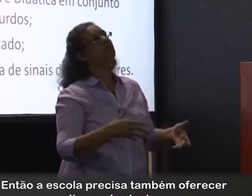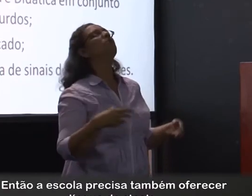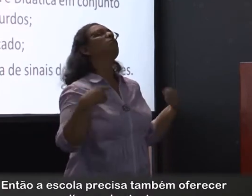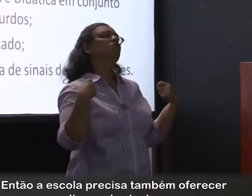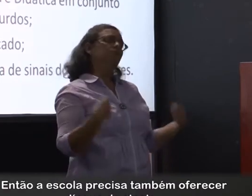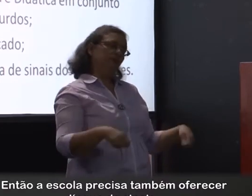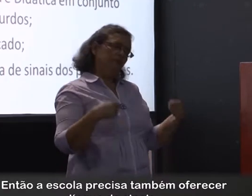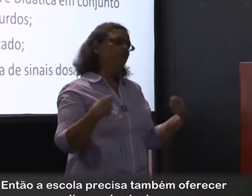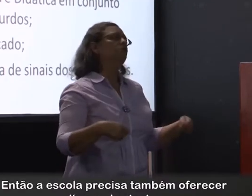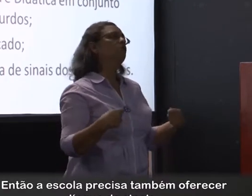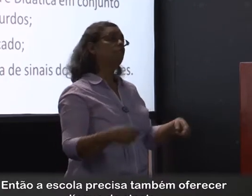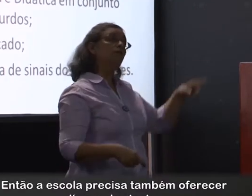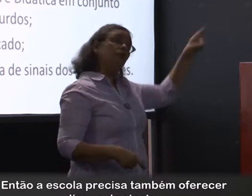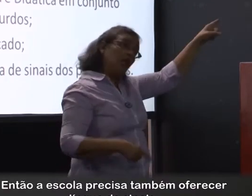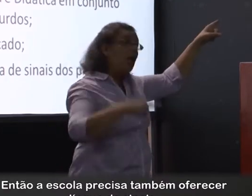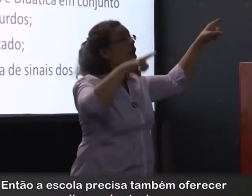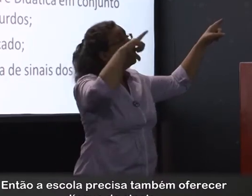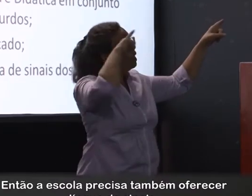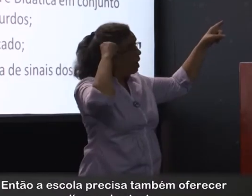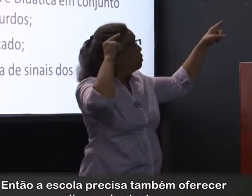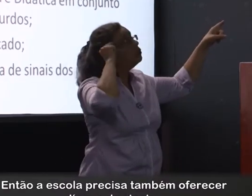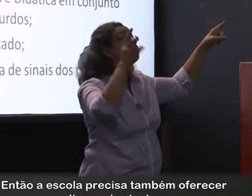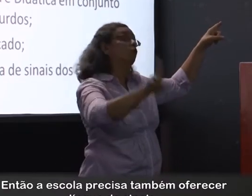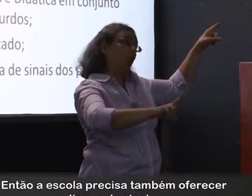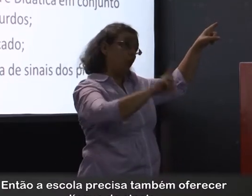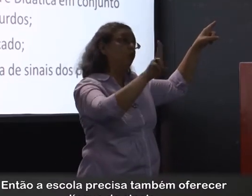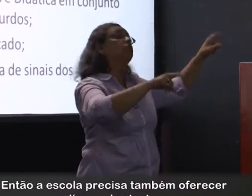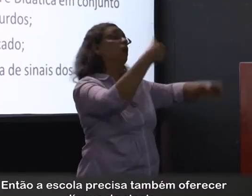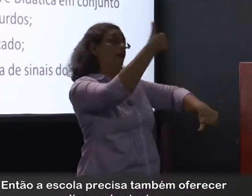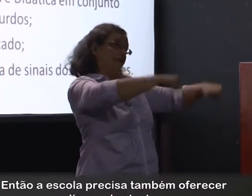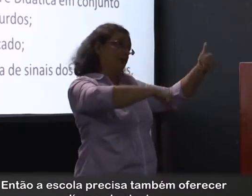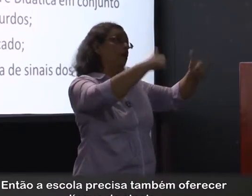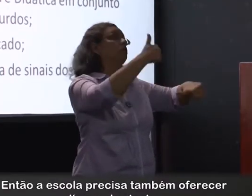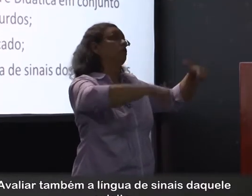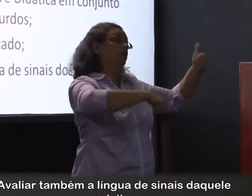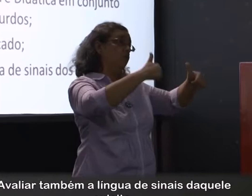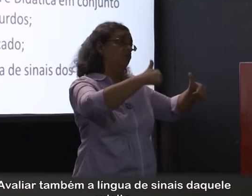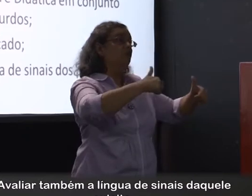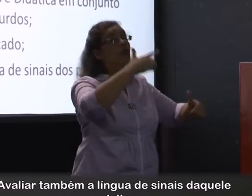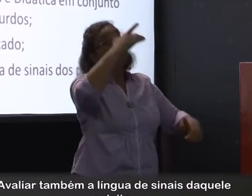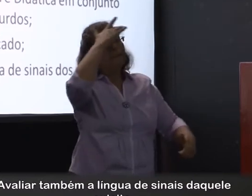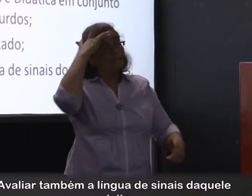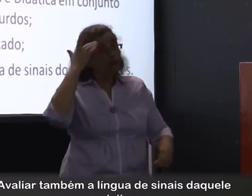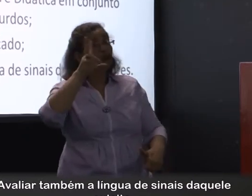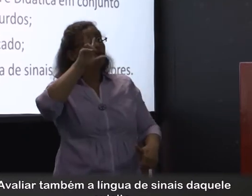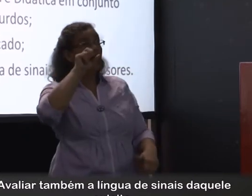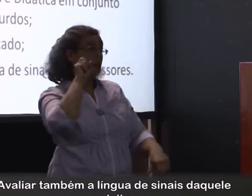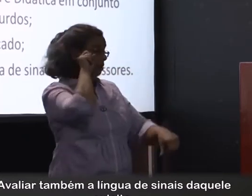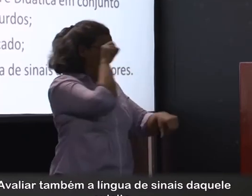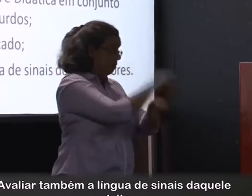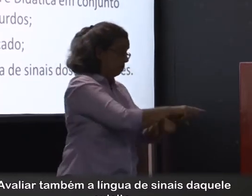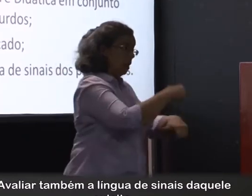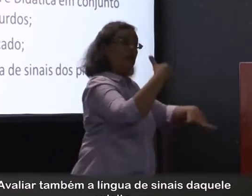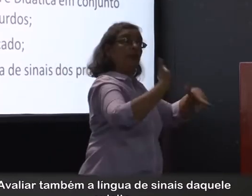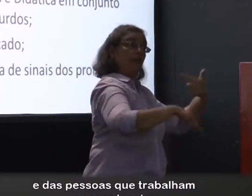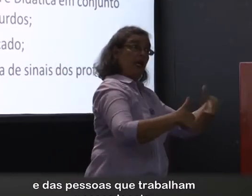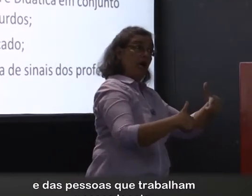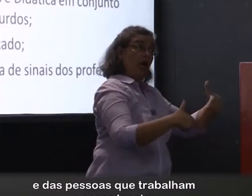Então, a escola precisa também oferecer língua de sinais, avaliar também a língua de sinais daqueles sujeitos, das pessoas